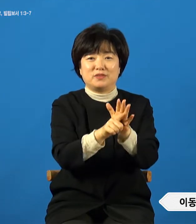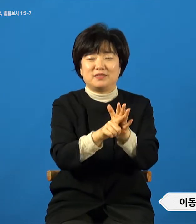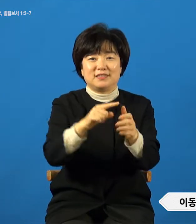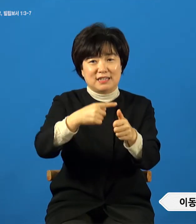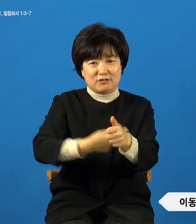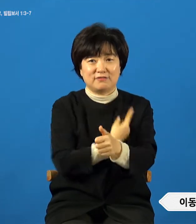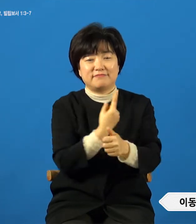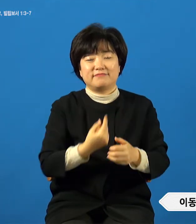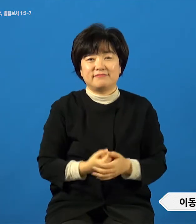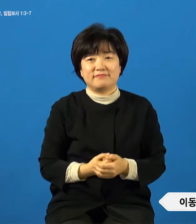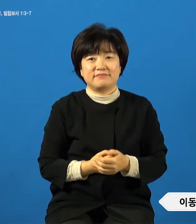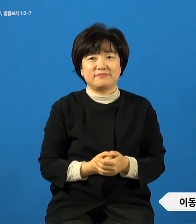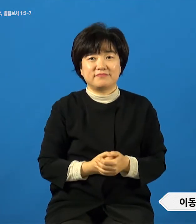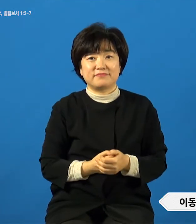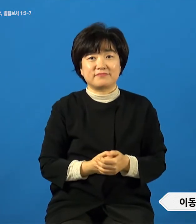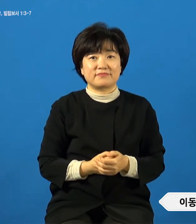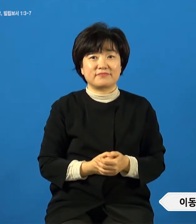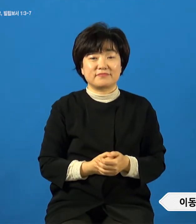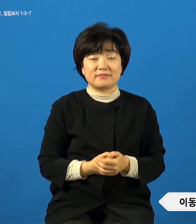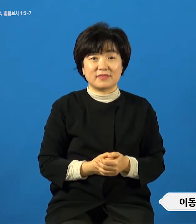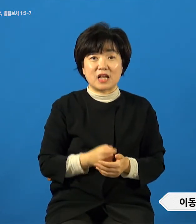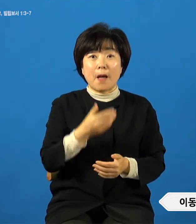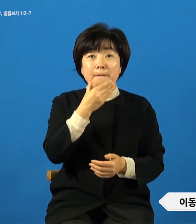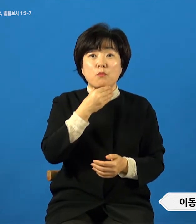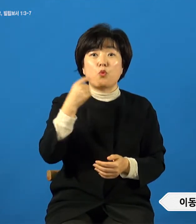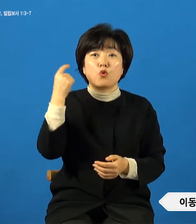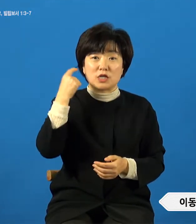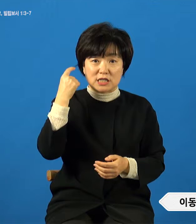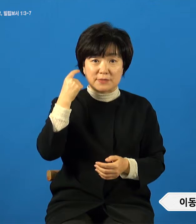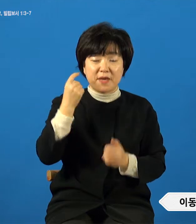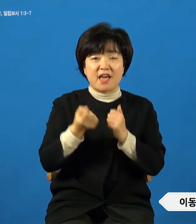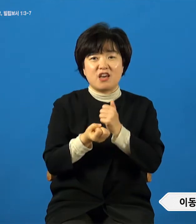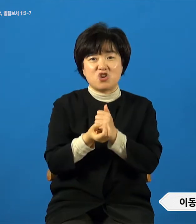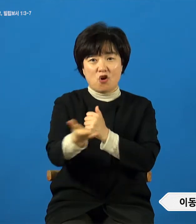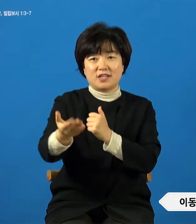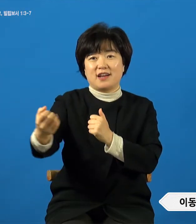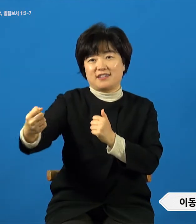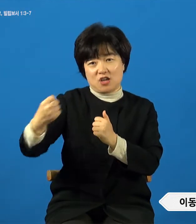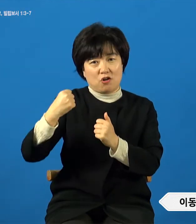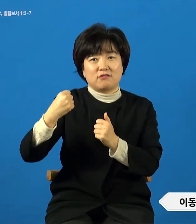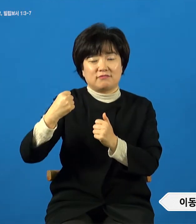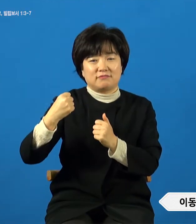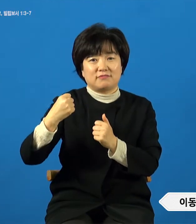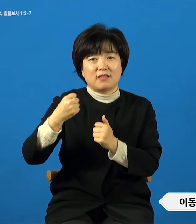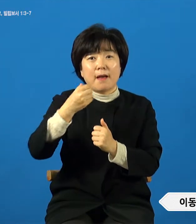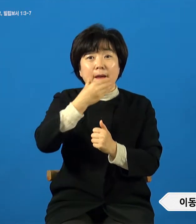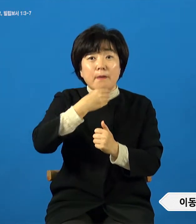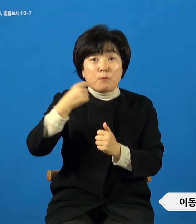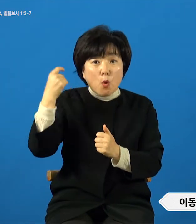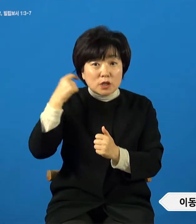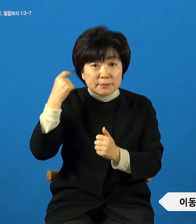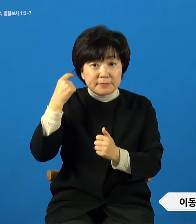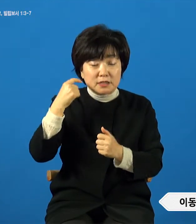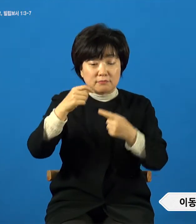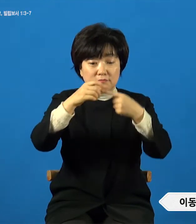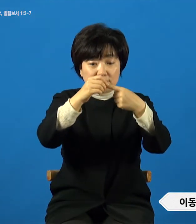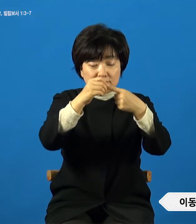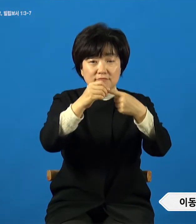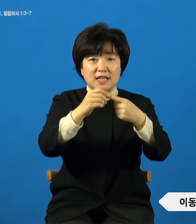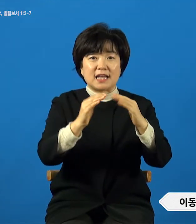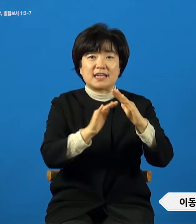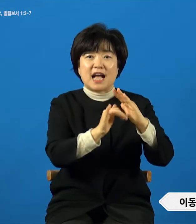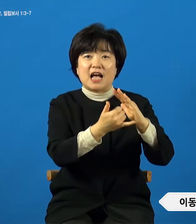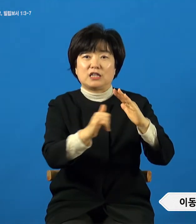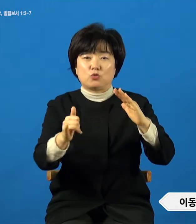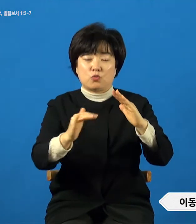있습니다. 자, 이것이 바로 복음의 영향력입니다. 복음은 우선 첫 번째로 가정을